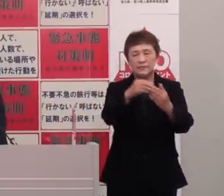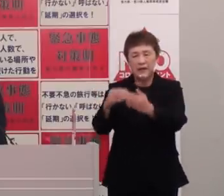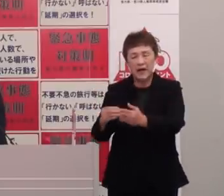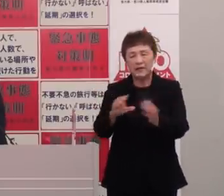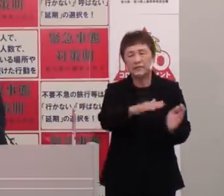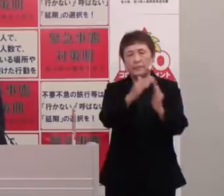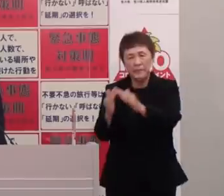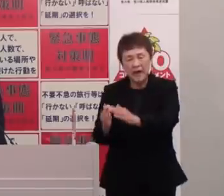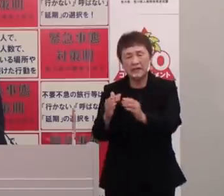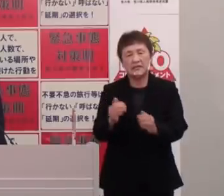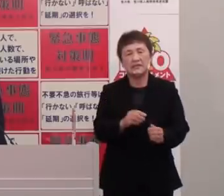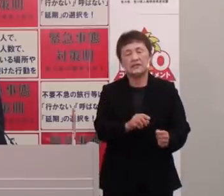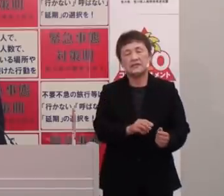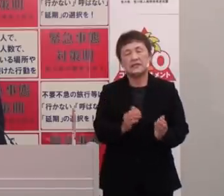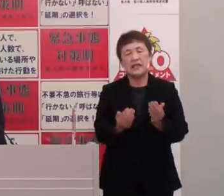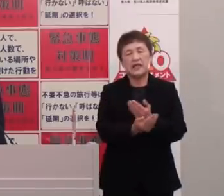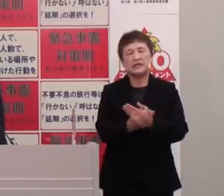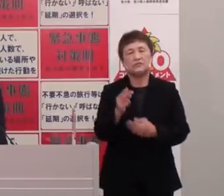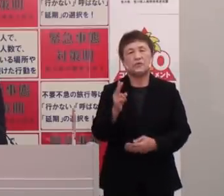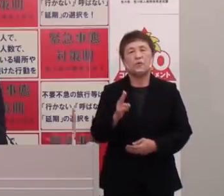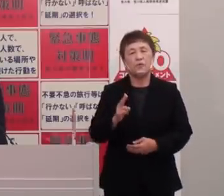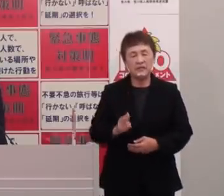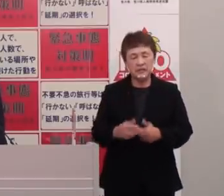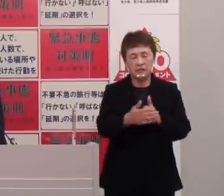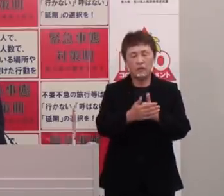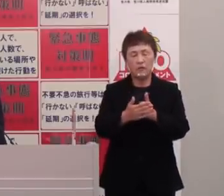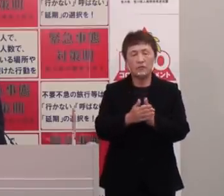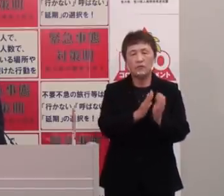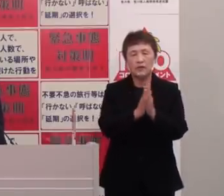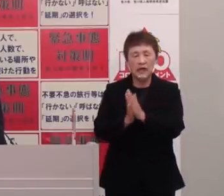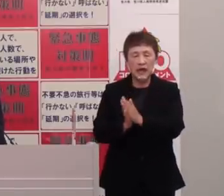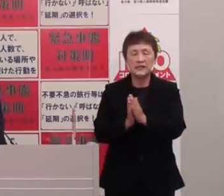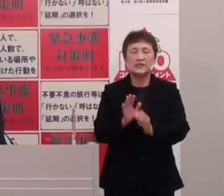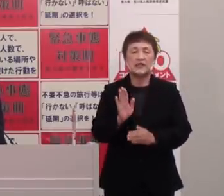病院への協力を依頼しているところであります。